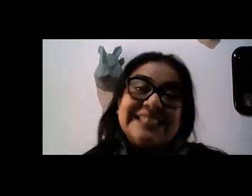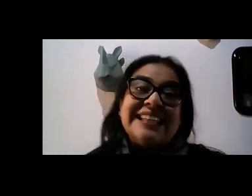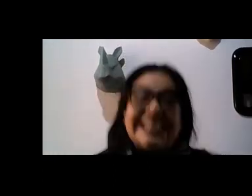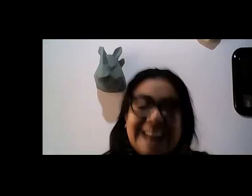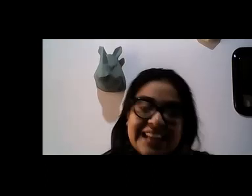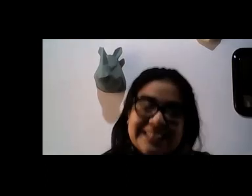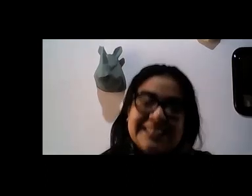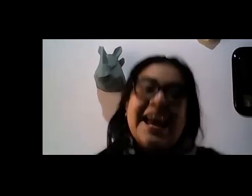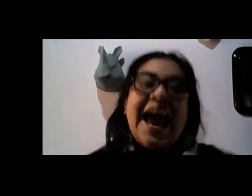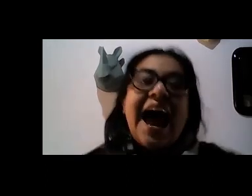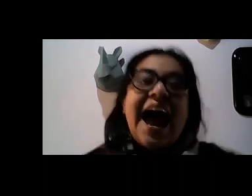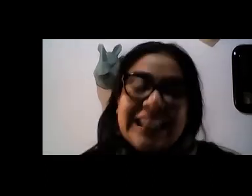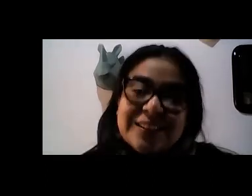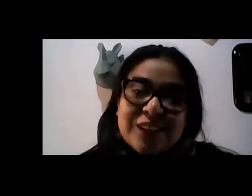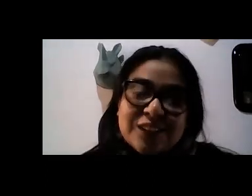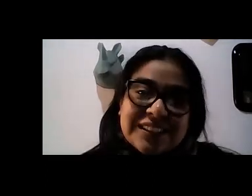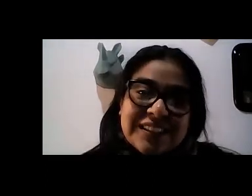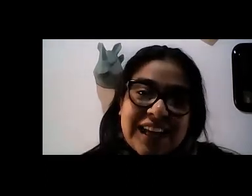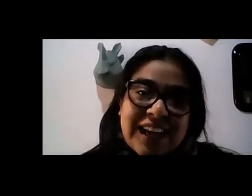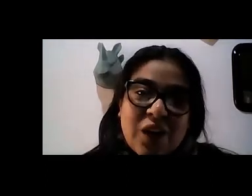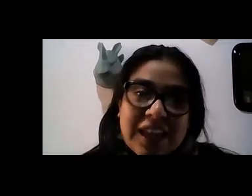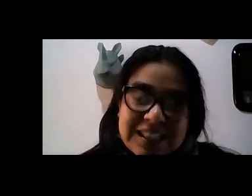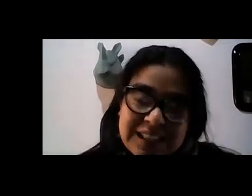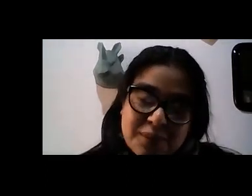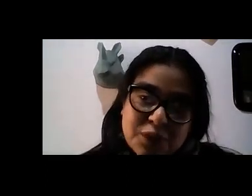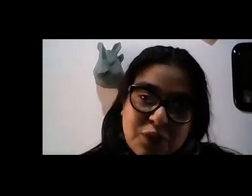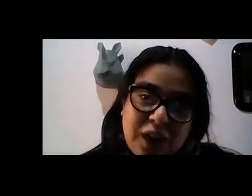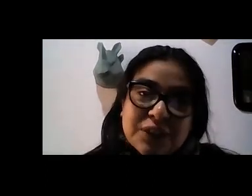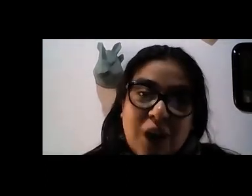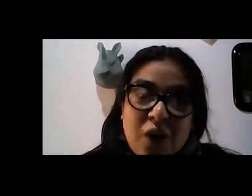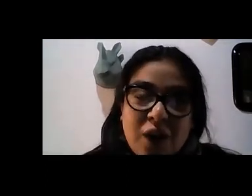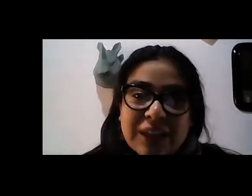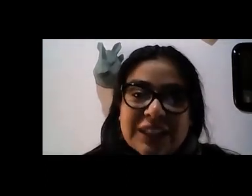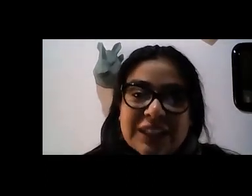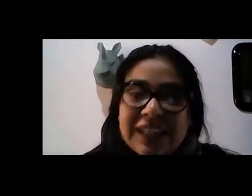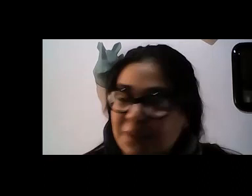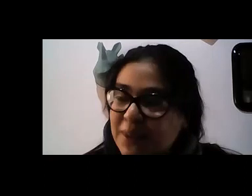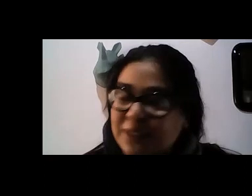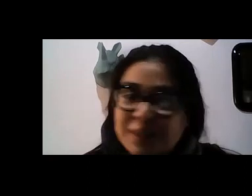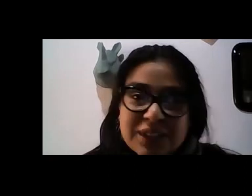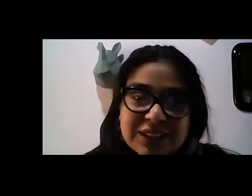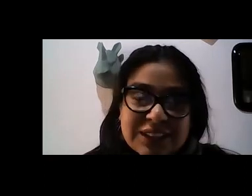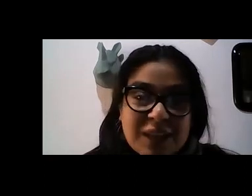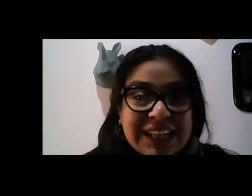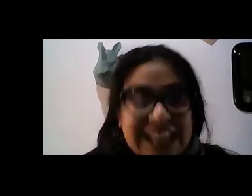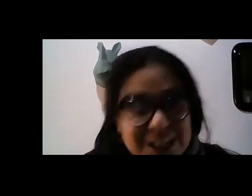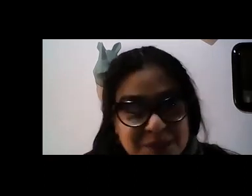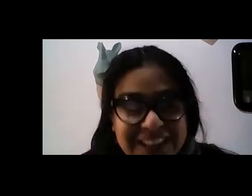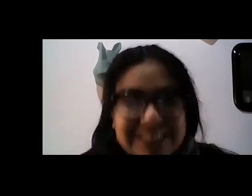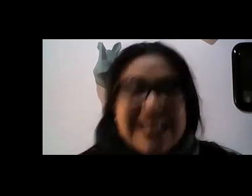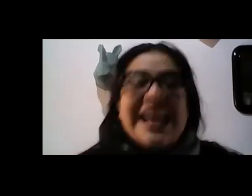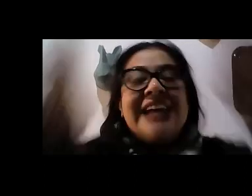comunidades digitales. Aquí entonces lo que decidimos fue un trabajo colaborativo en red, por eso este proyecto se llama